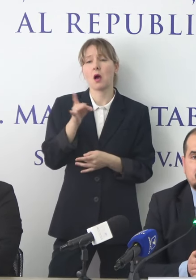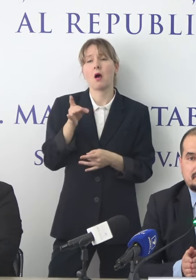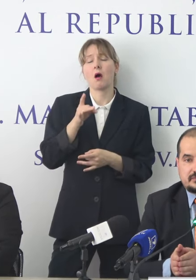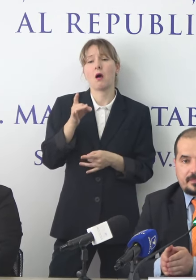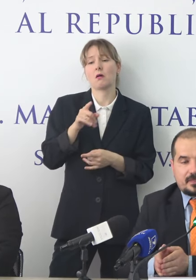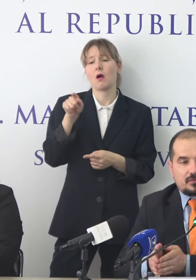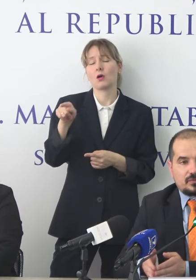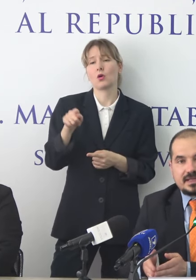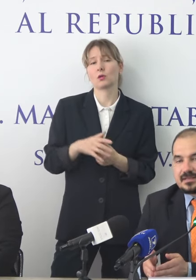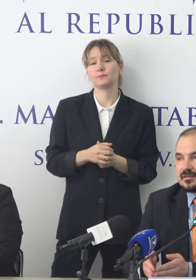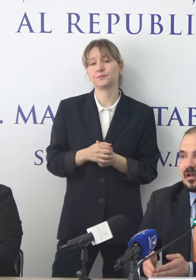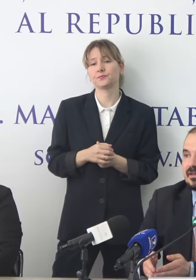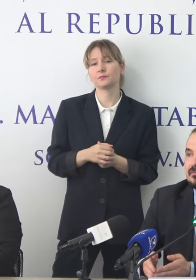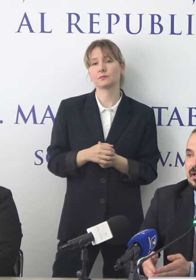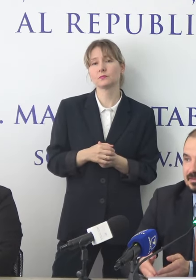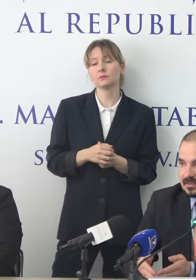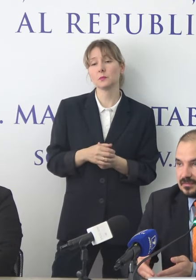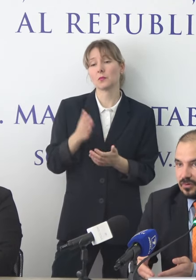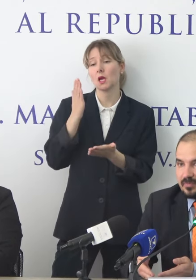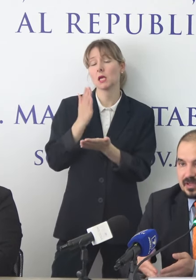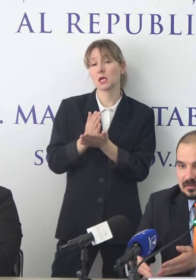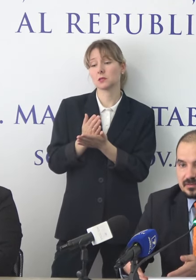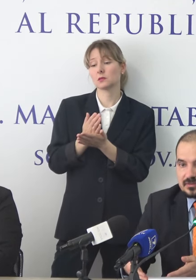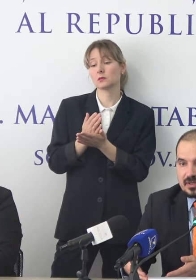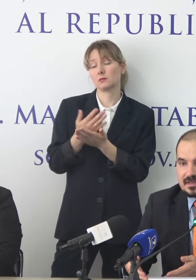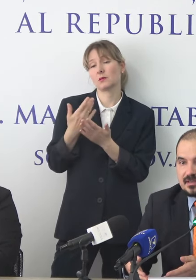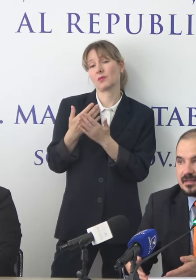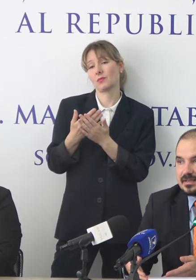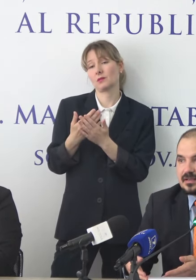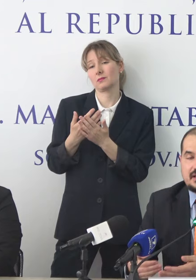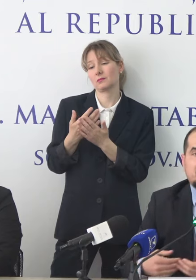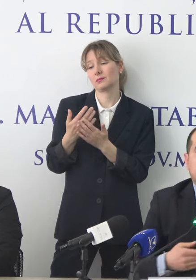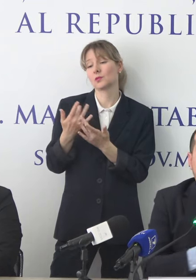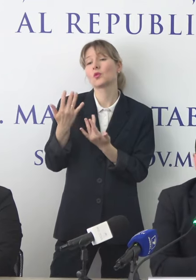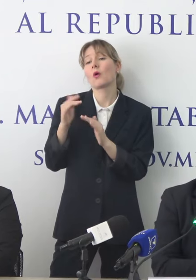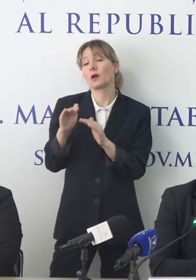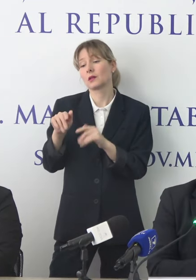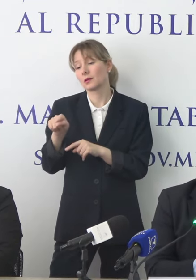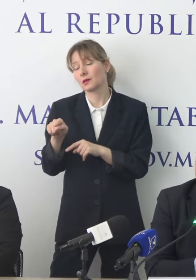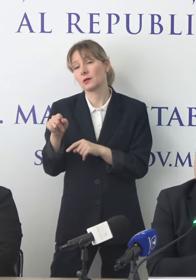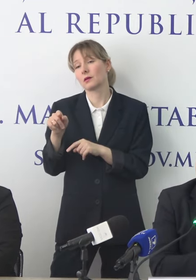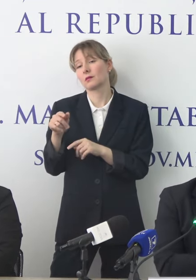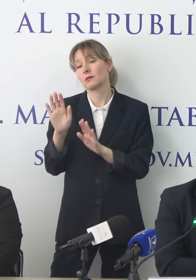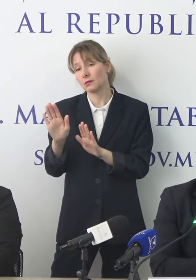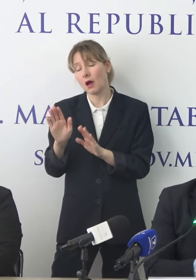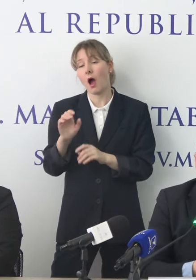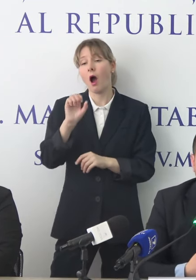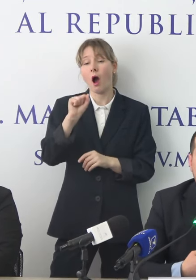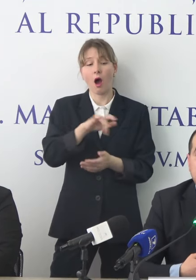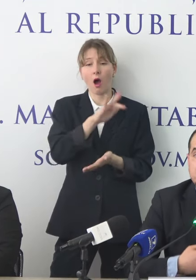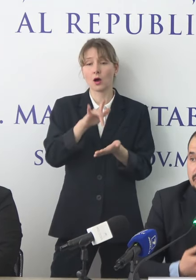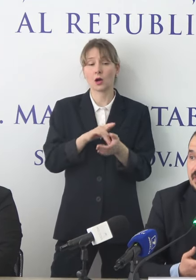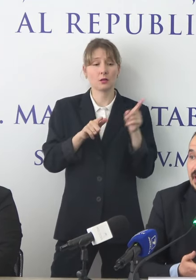raionul X avem atât copii în situație de risc, iar în raionul Y, care